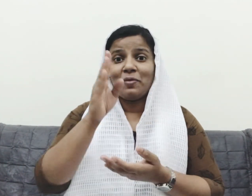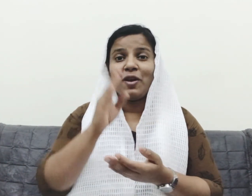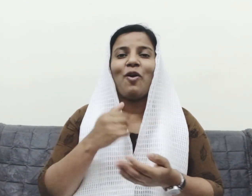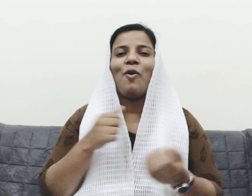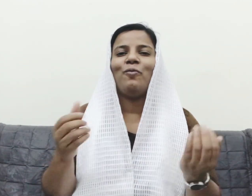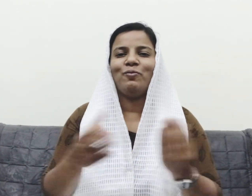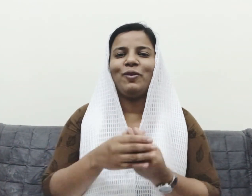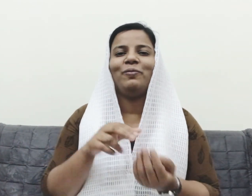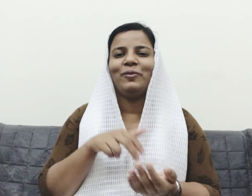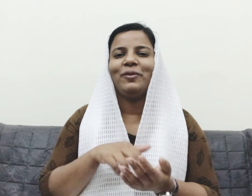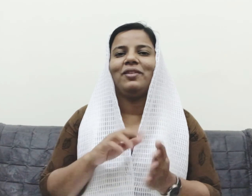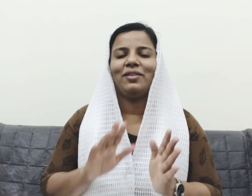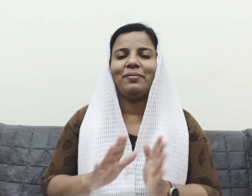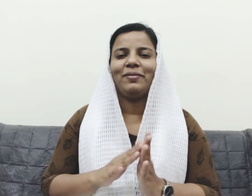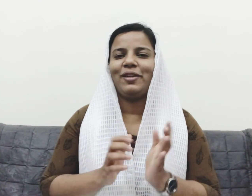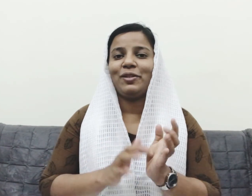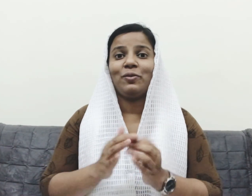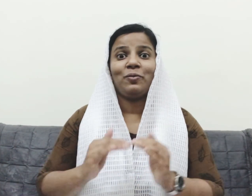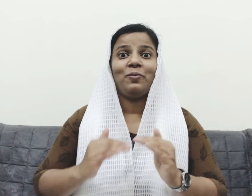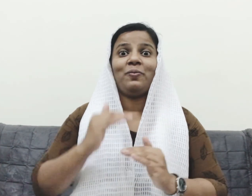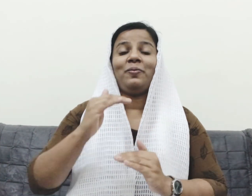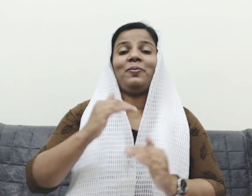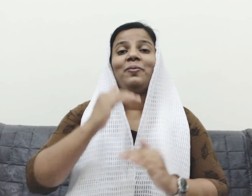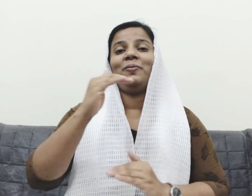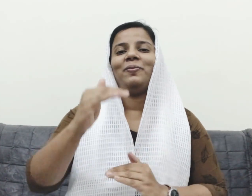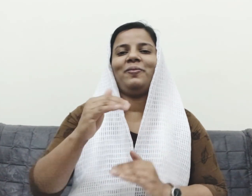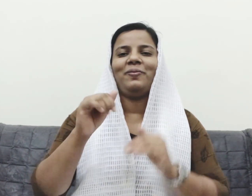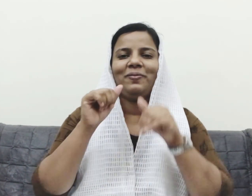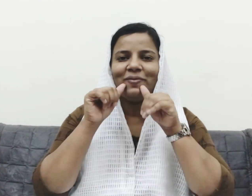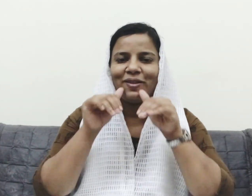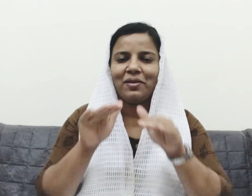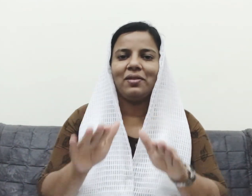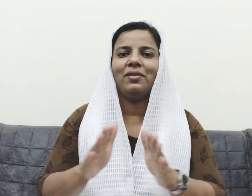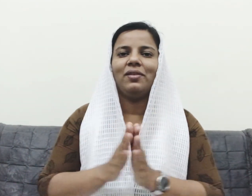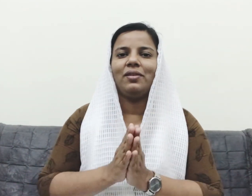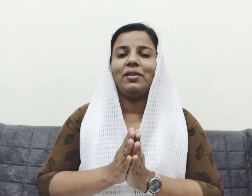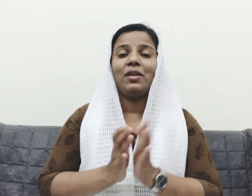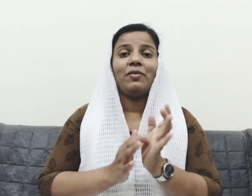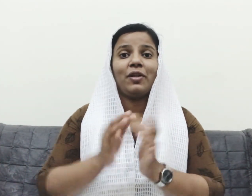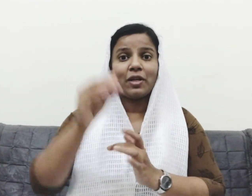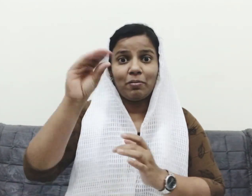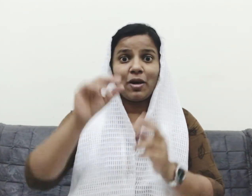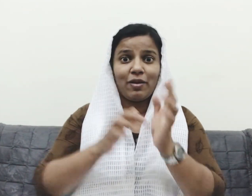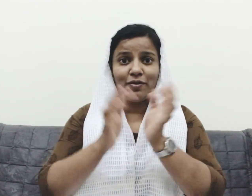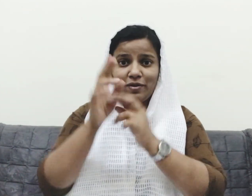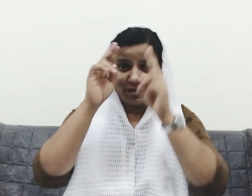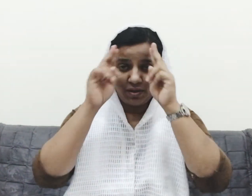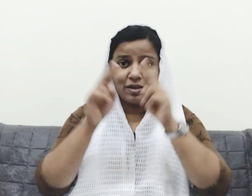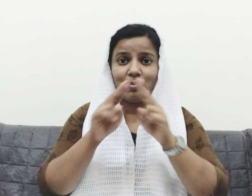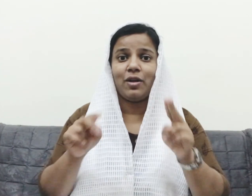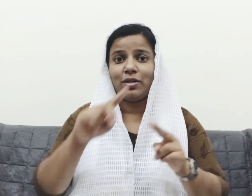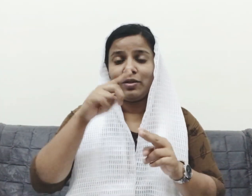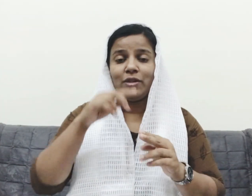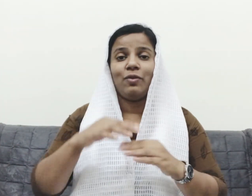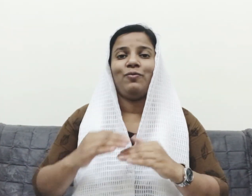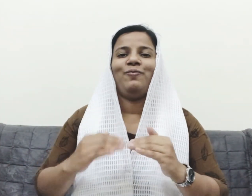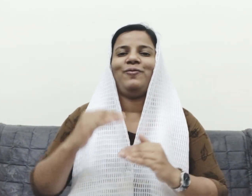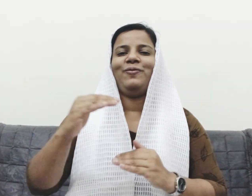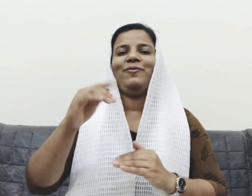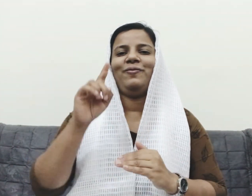ഉള്ളത്. ഹല്ലേലൂയ. കർത്താവ് നിങ്ങളെ ധാരാളം ധാരാളം അനുഗ്രഹിക്കട്ടെ. ദൈവിക കൃപയും സമാധാനവും സന്തോഷവും നിങ്ങളുടെ ജീവിതത്തിൽ വർദ്ധിച്ചു